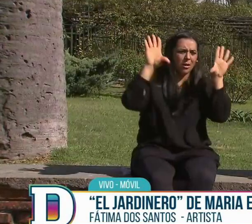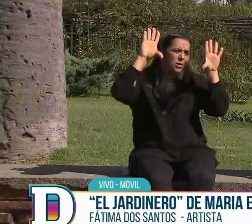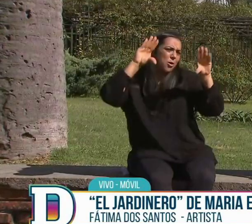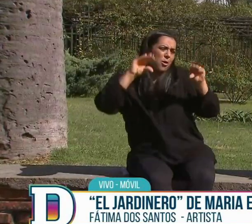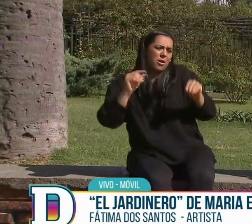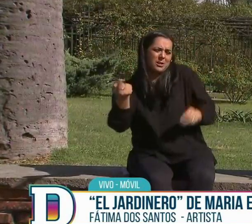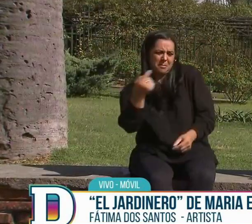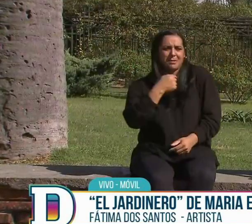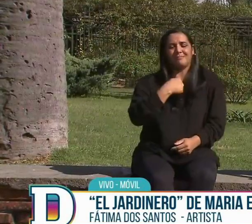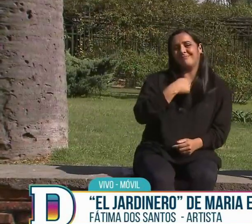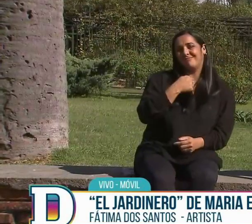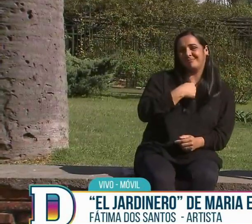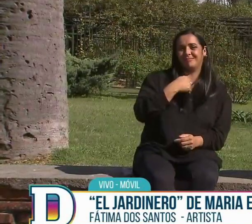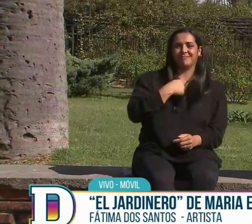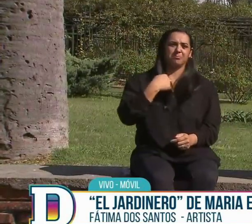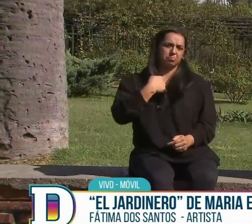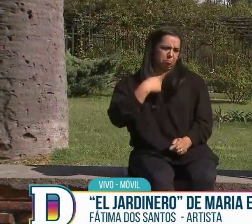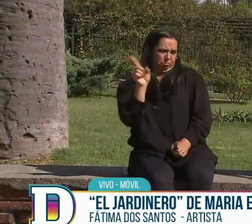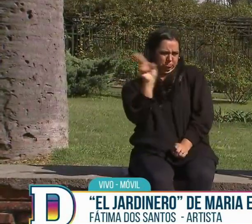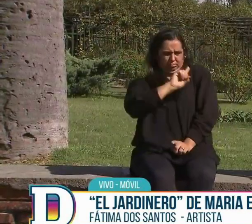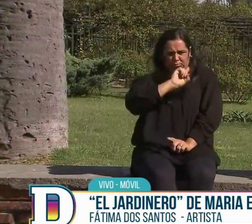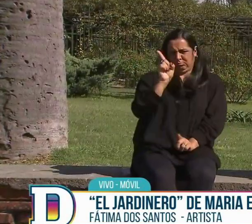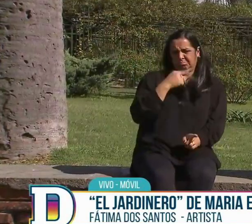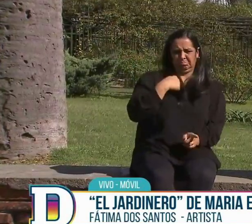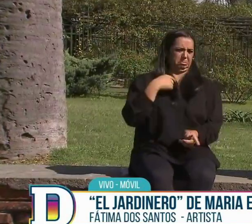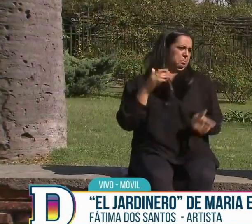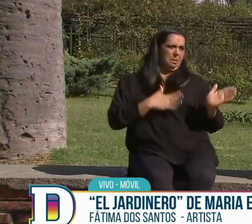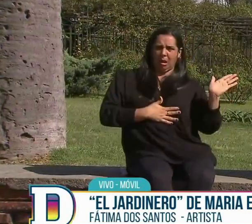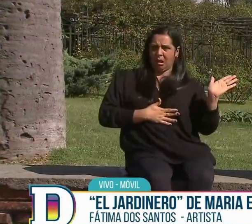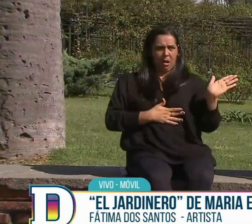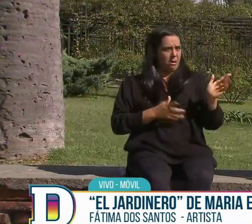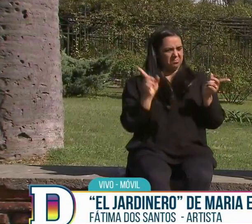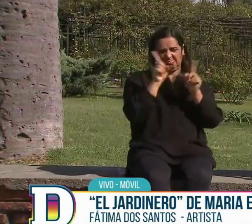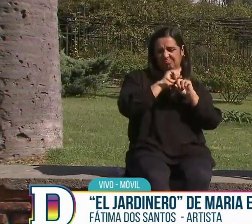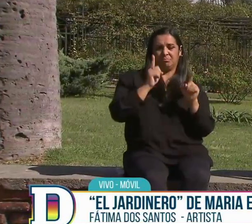mí. Yo no soy un bailarín.